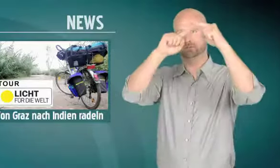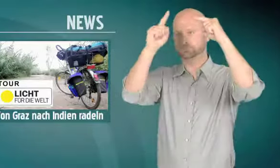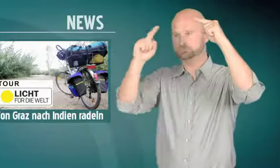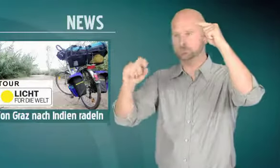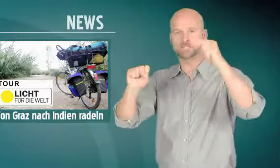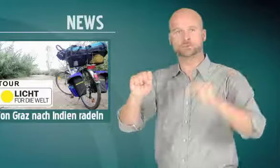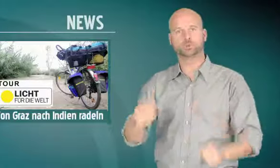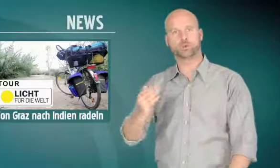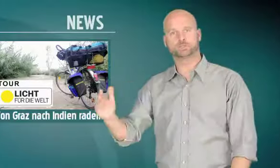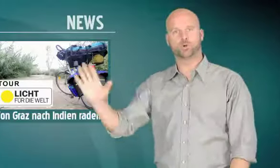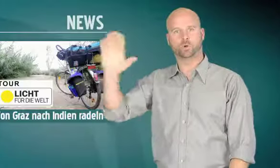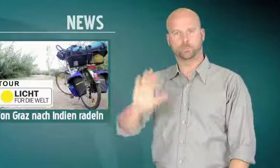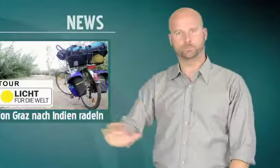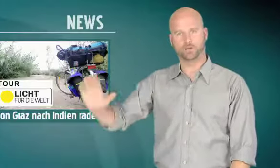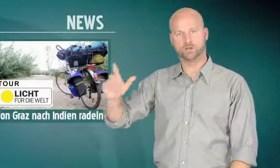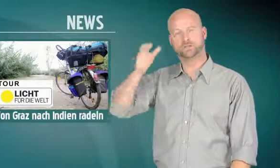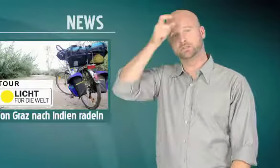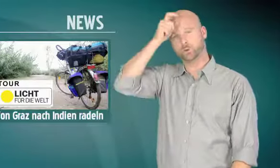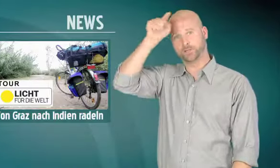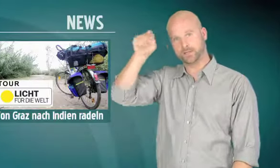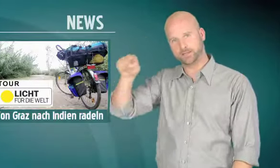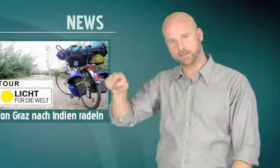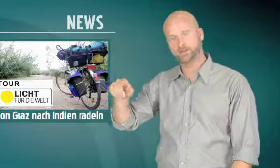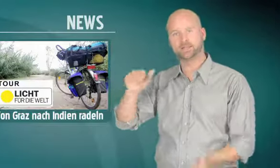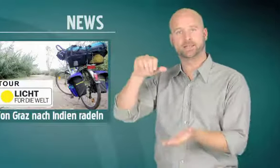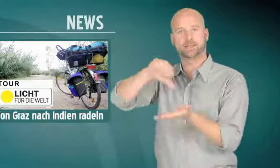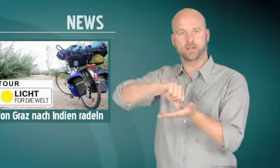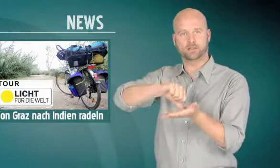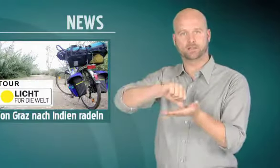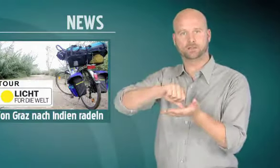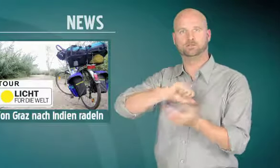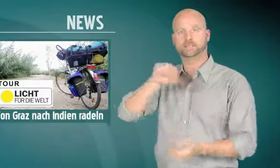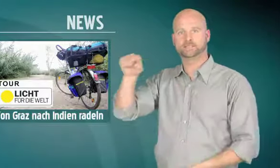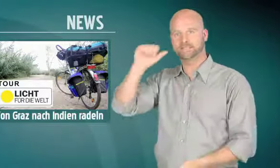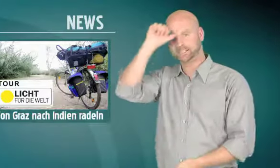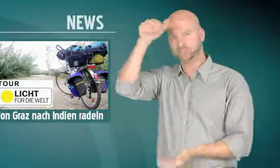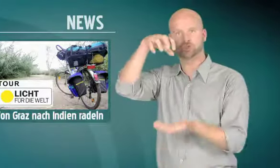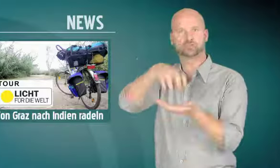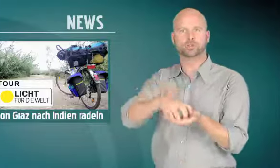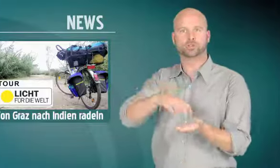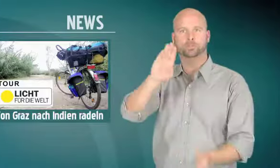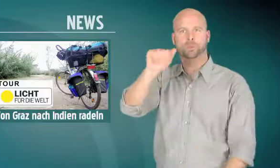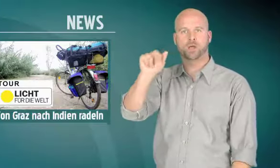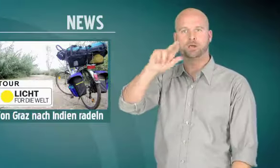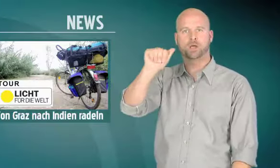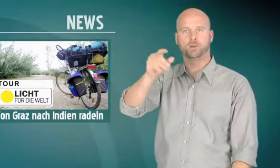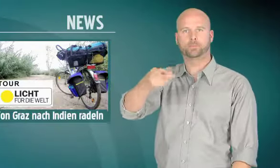zurücklegen. Ihre Reise führt durch Südeuropa, die Türkei, Iran bis in die indische Stadt Barapani.